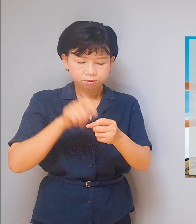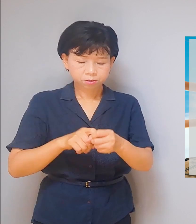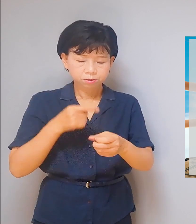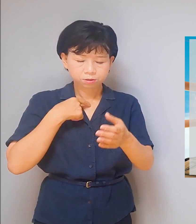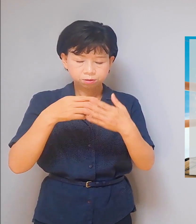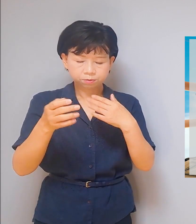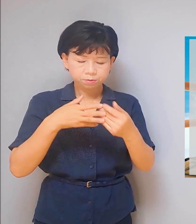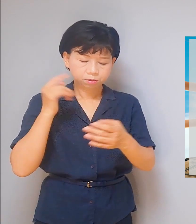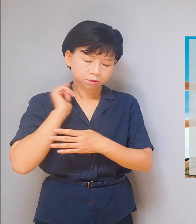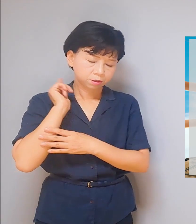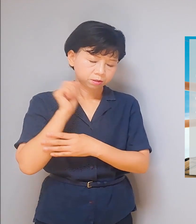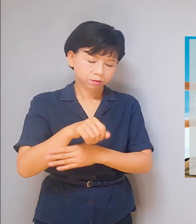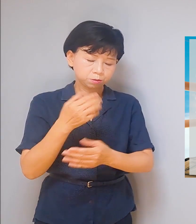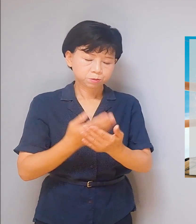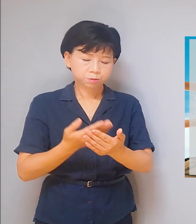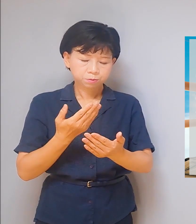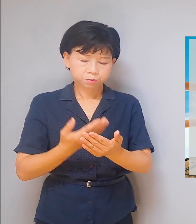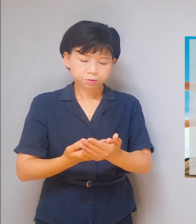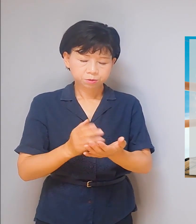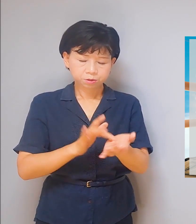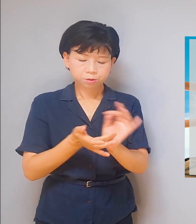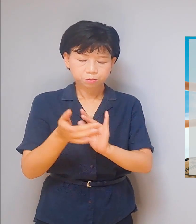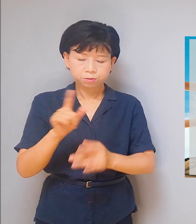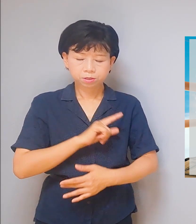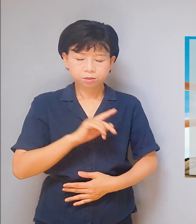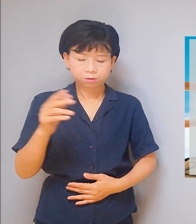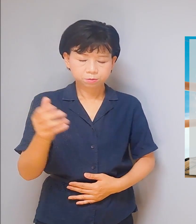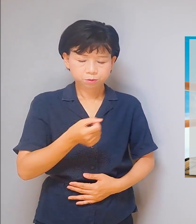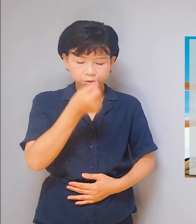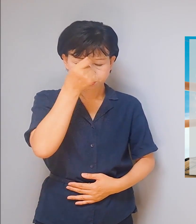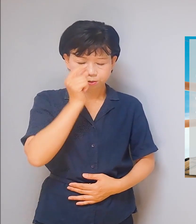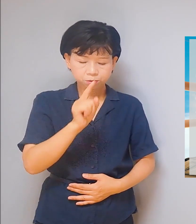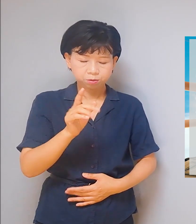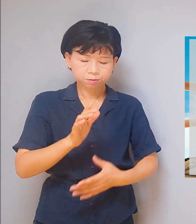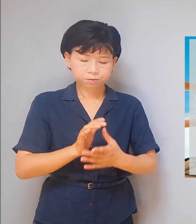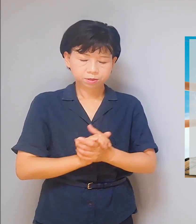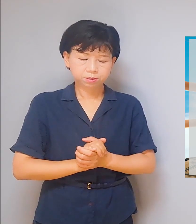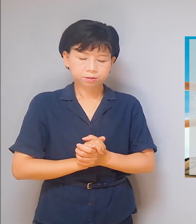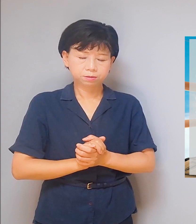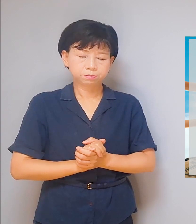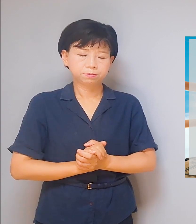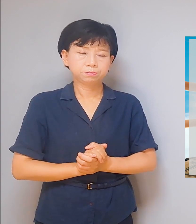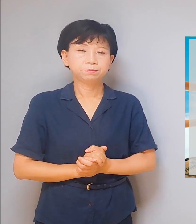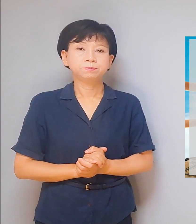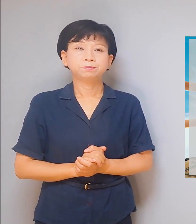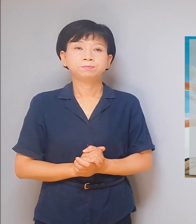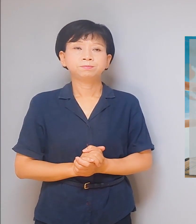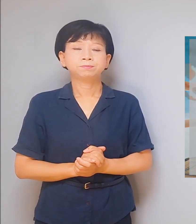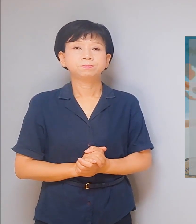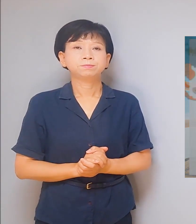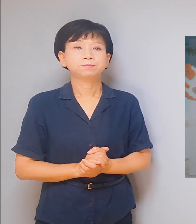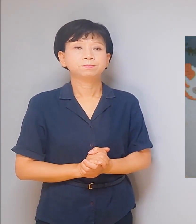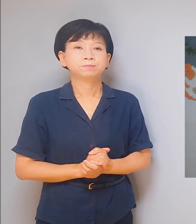체험을 허락하여 주옵소서. 예수님의 이름으로 기도드립니다. 아멘.